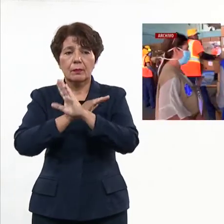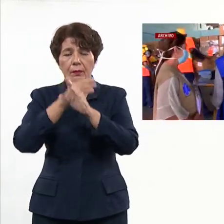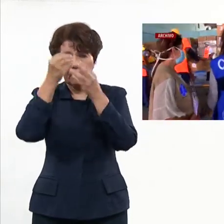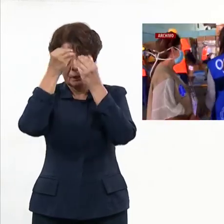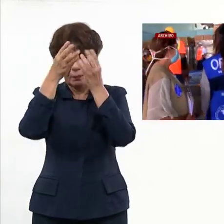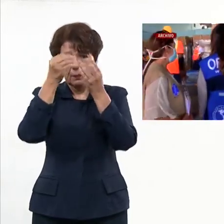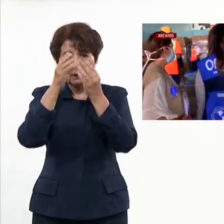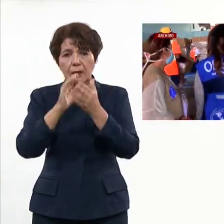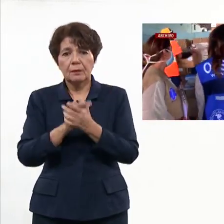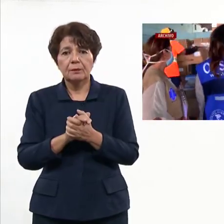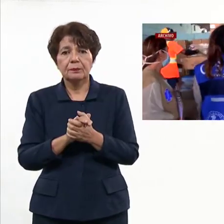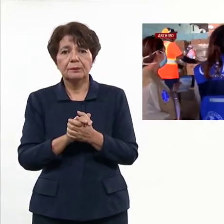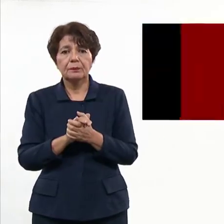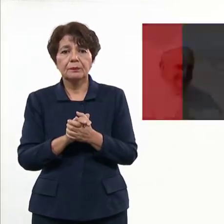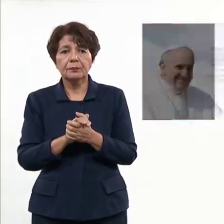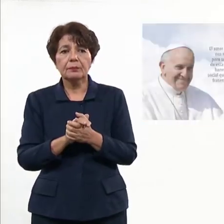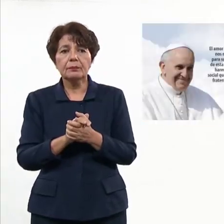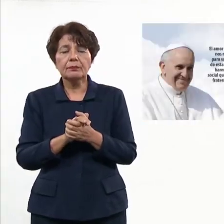josué varela